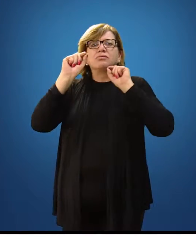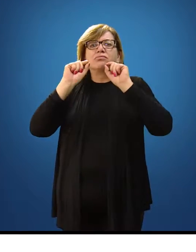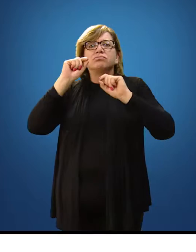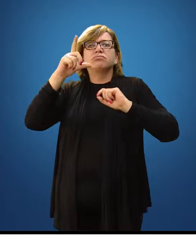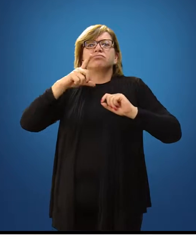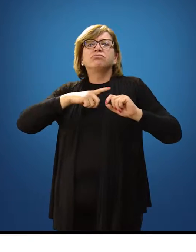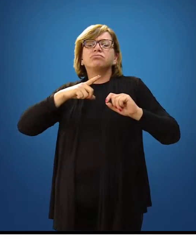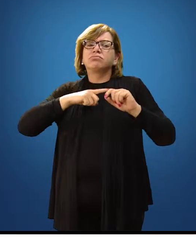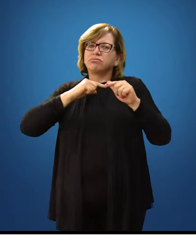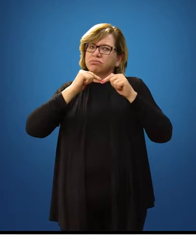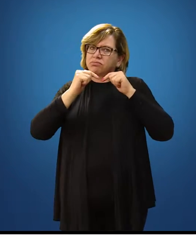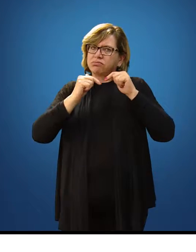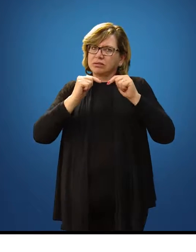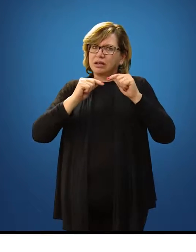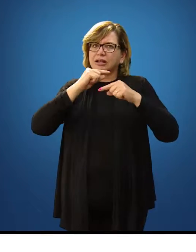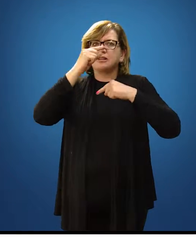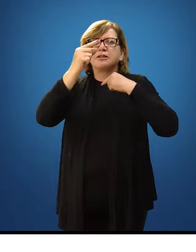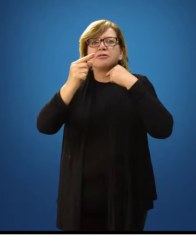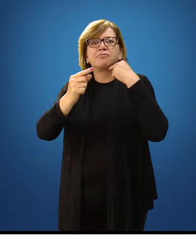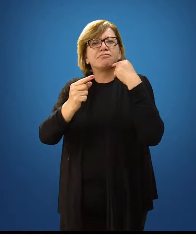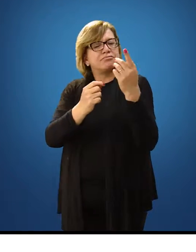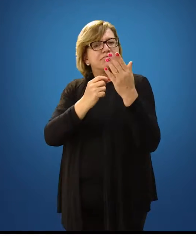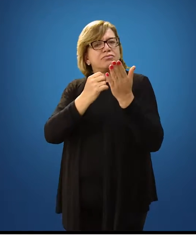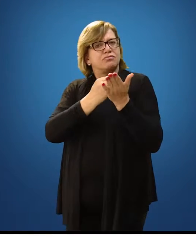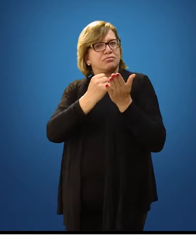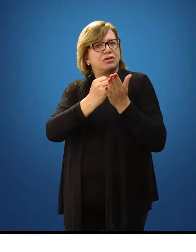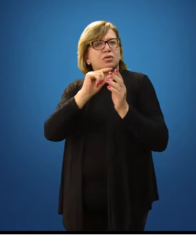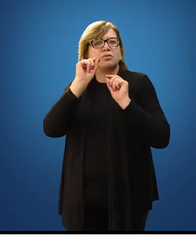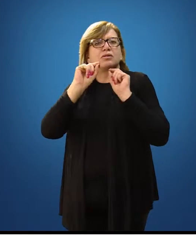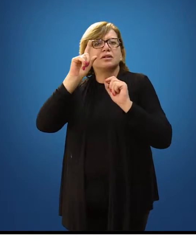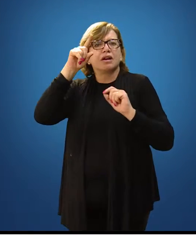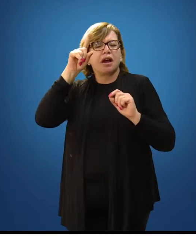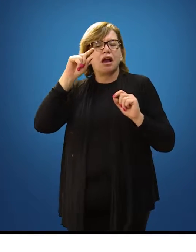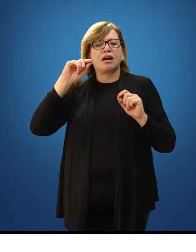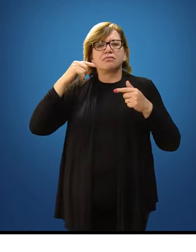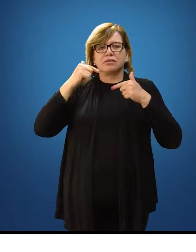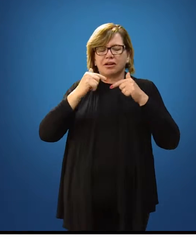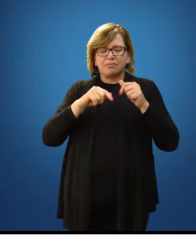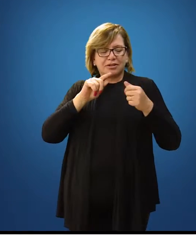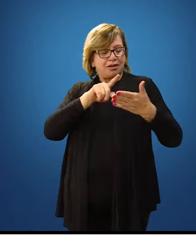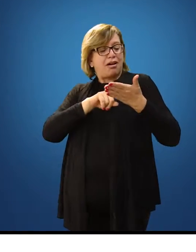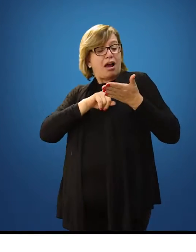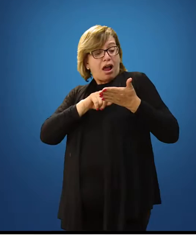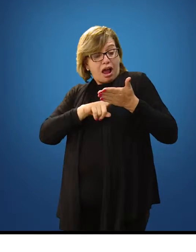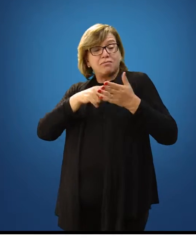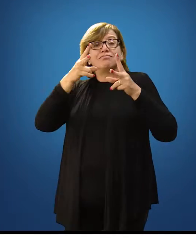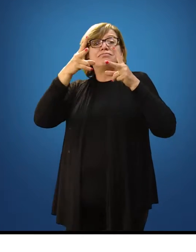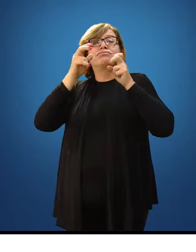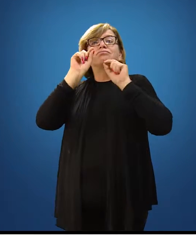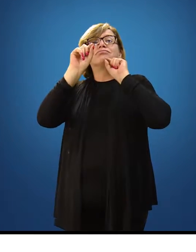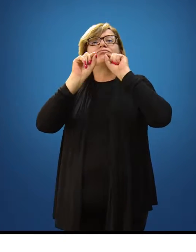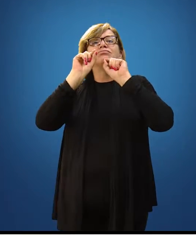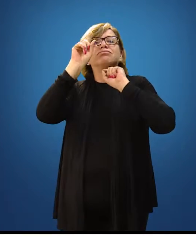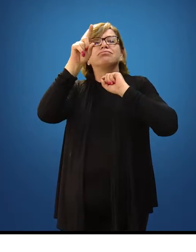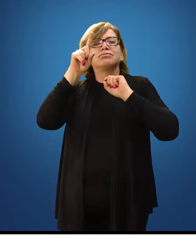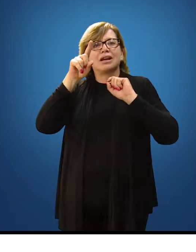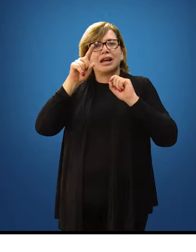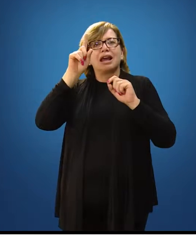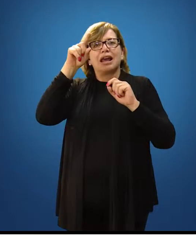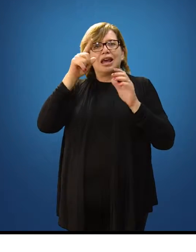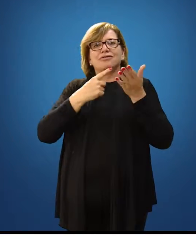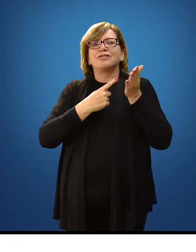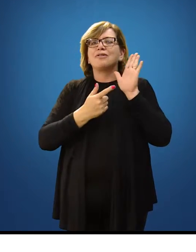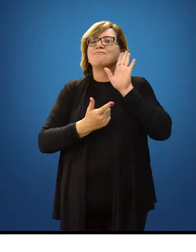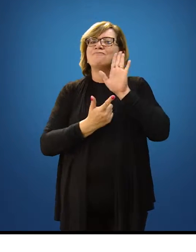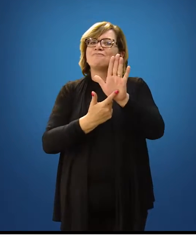a seguir após a introdução no seu trabalho, certo? Então essa é a parte inicial, é o momento que você vai